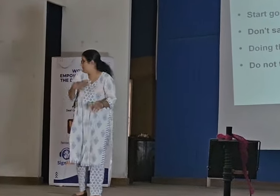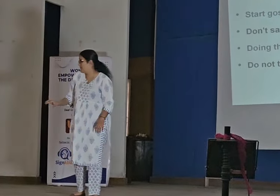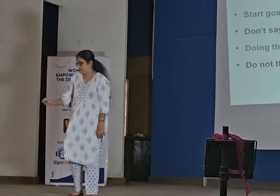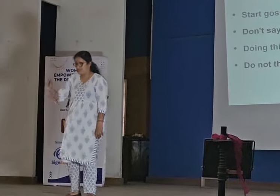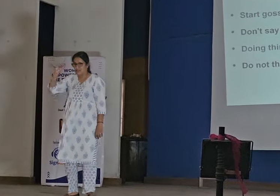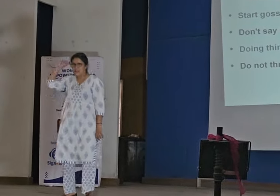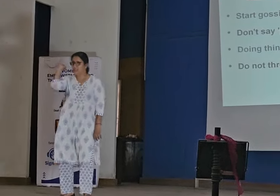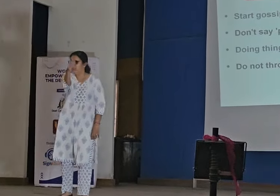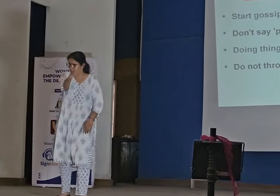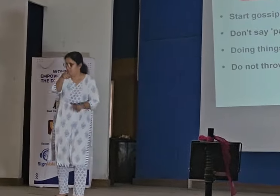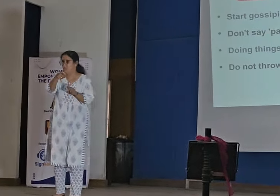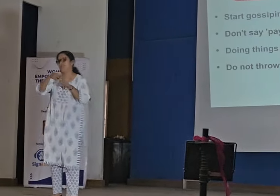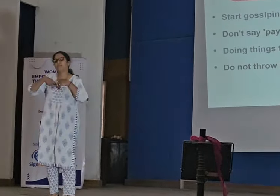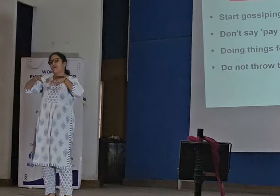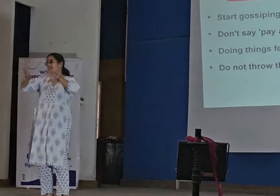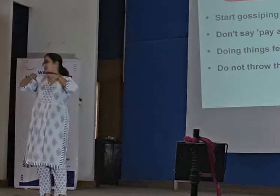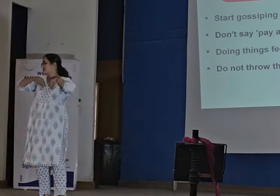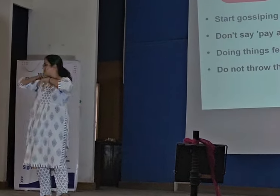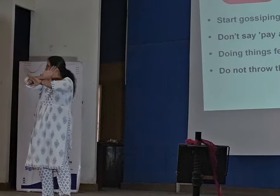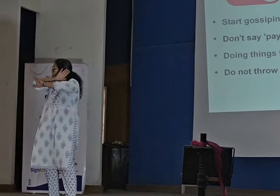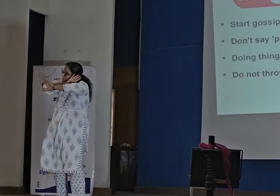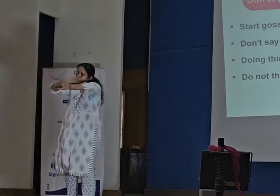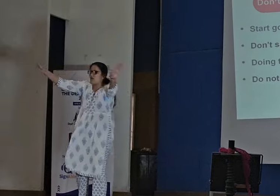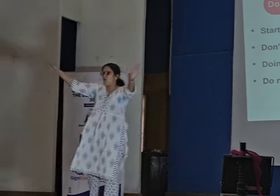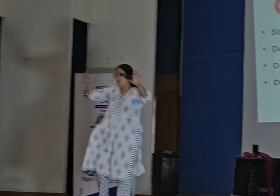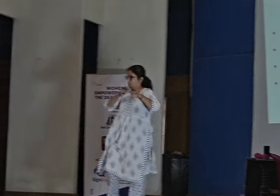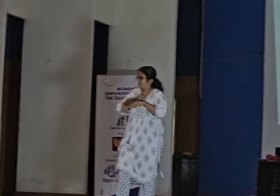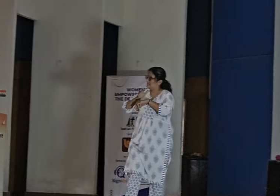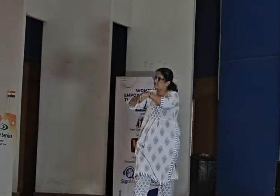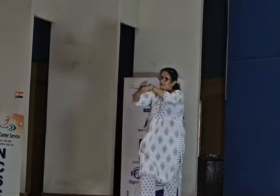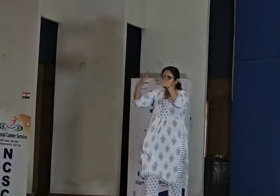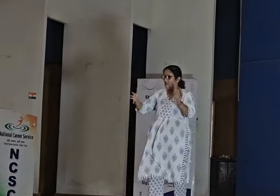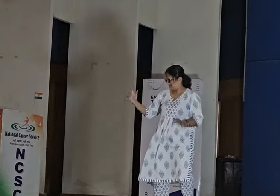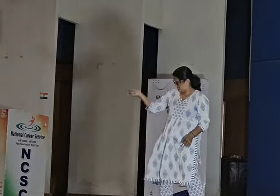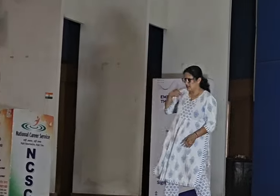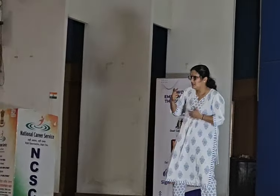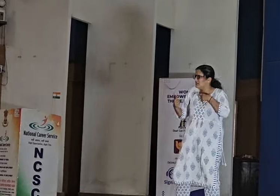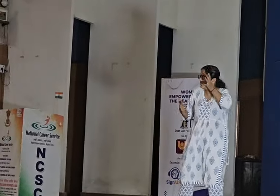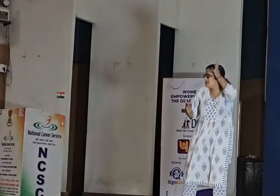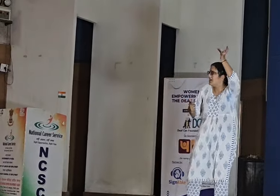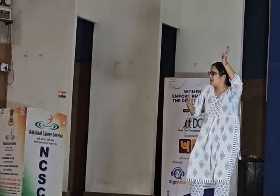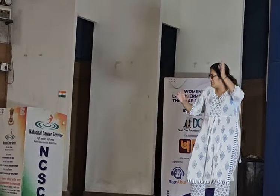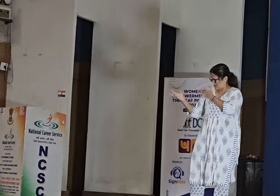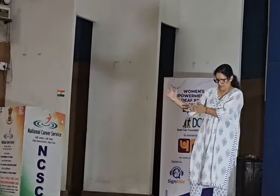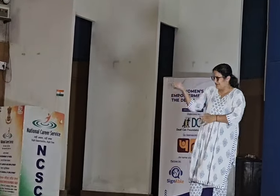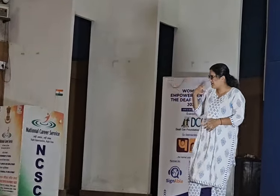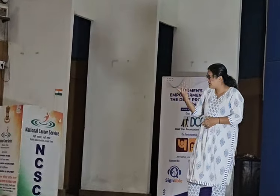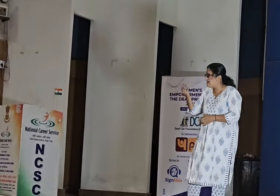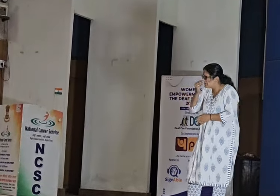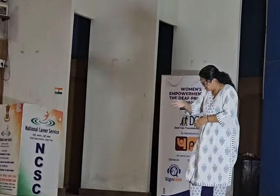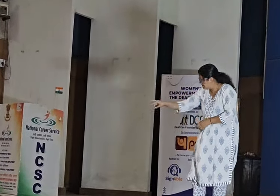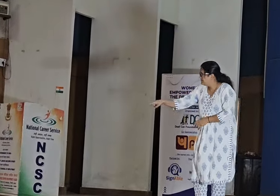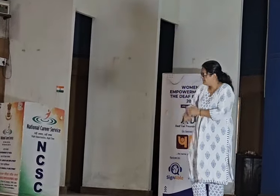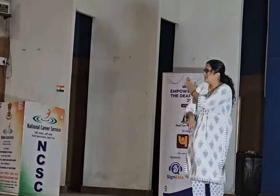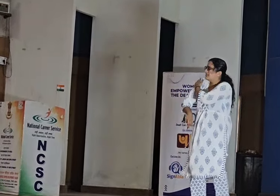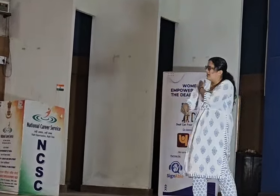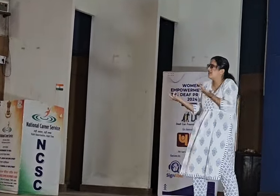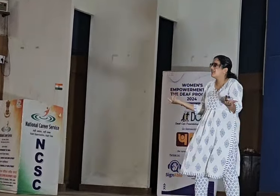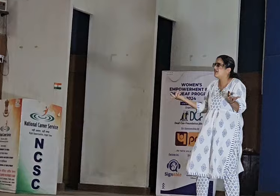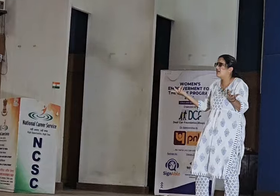हैं या मतलब आपको बुलाने में उधर से जान के आलस आ रहा है तो डोंट डू दिस। बिकॉज मैंने भी एक्सपीरियंस किया है कि कोई कोई लोग फेंक के चीजें